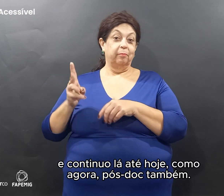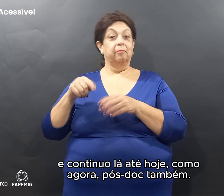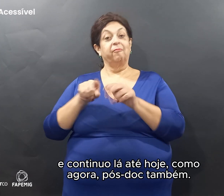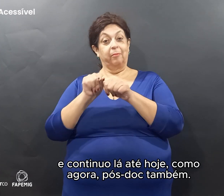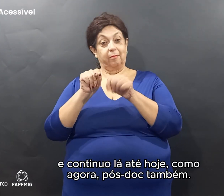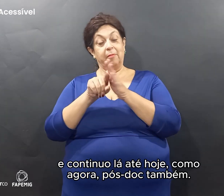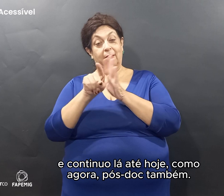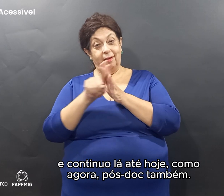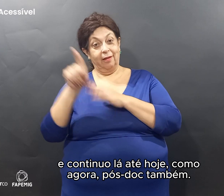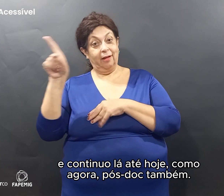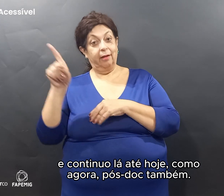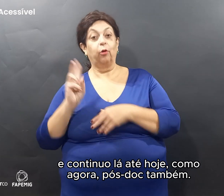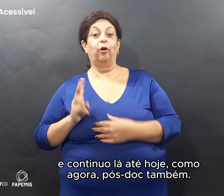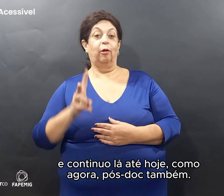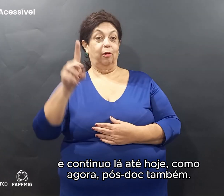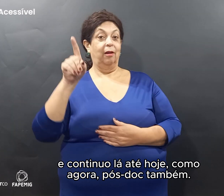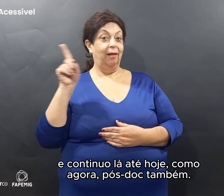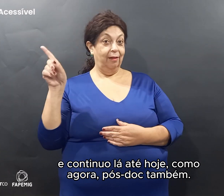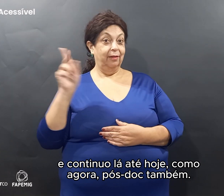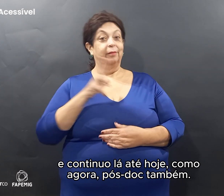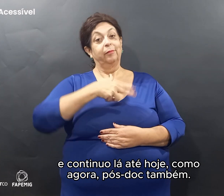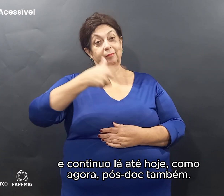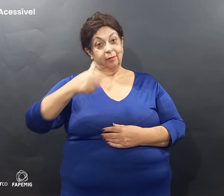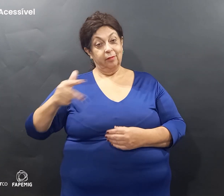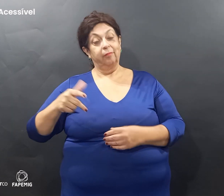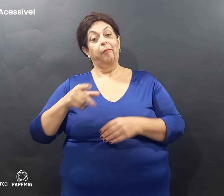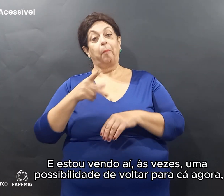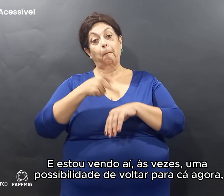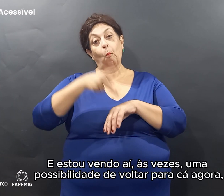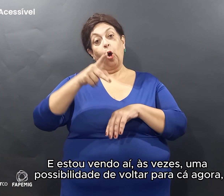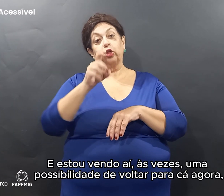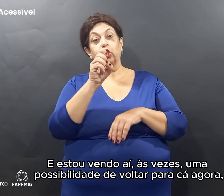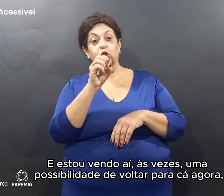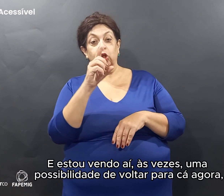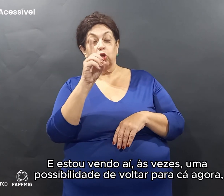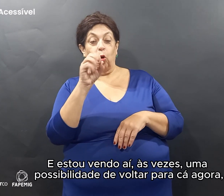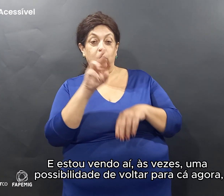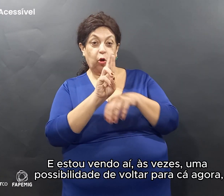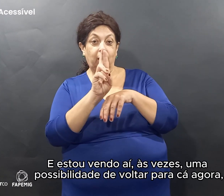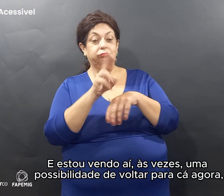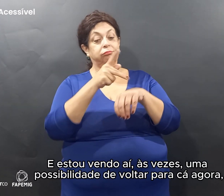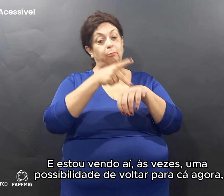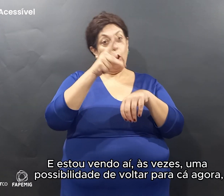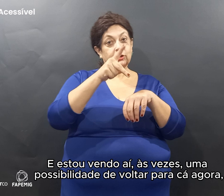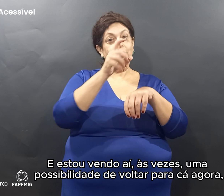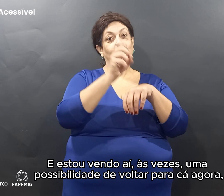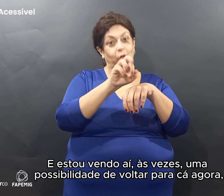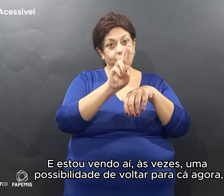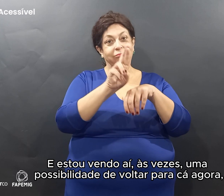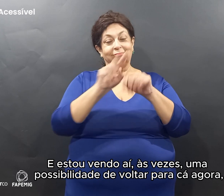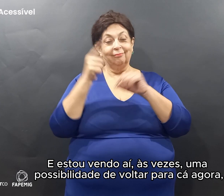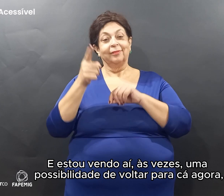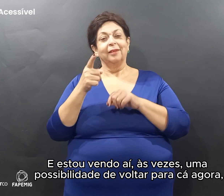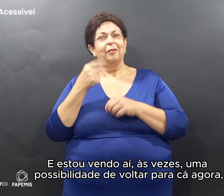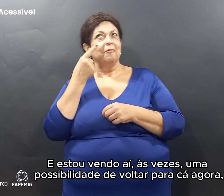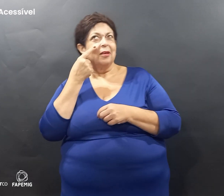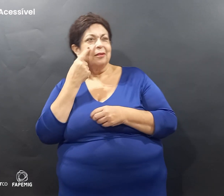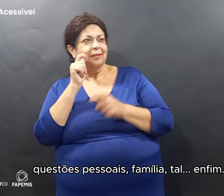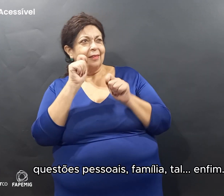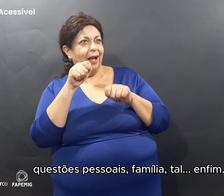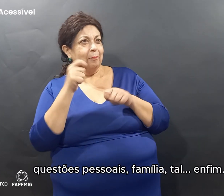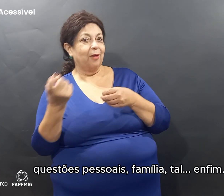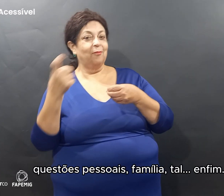né? Como agora pós-doc também. E tô vendo aí, às vezes, uma possibilidade de voltar para cá agora,